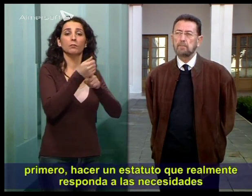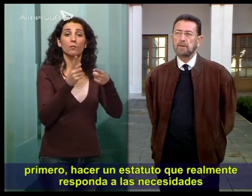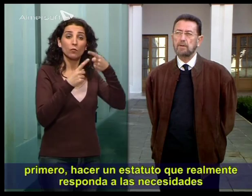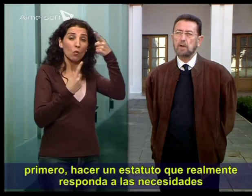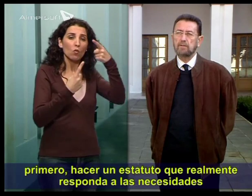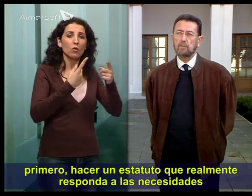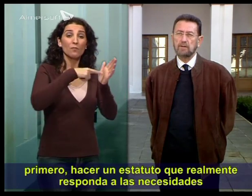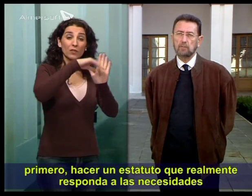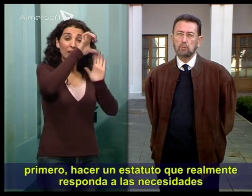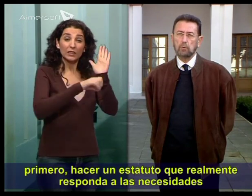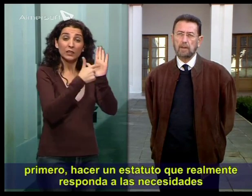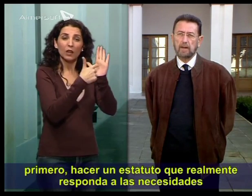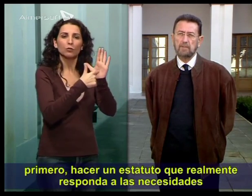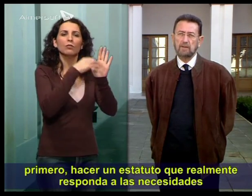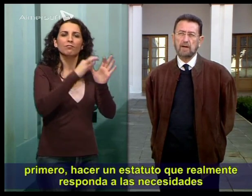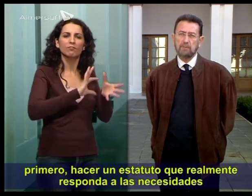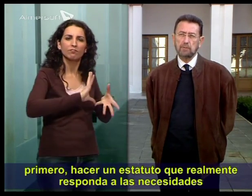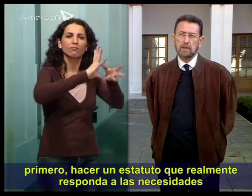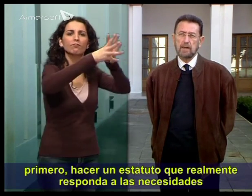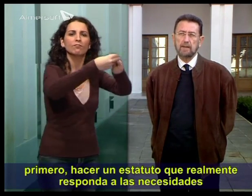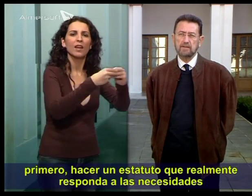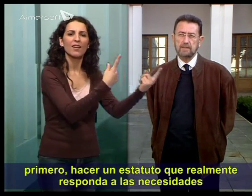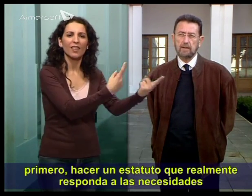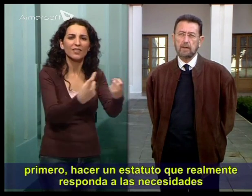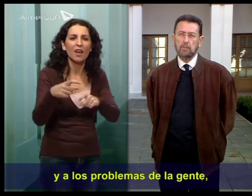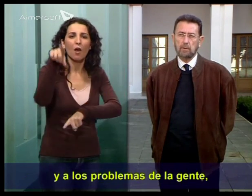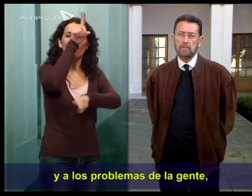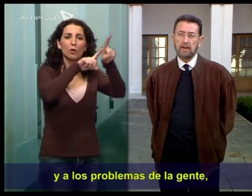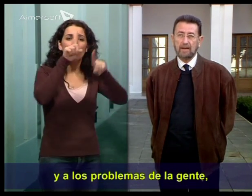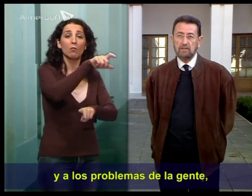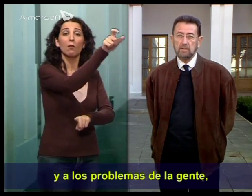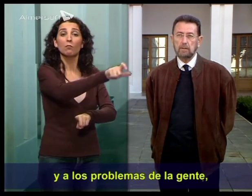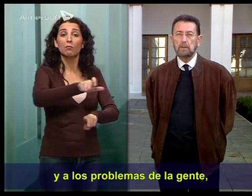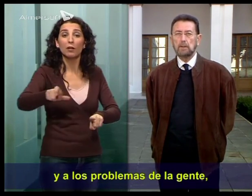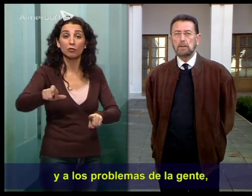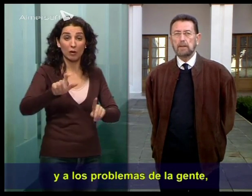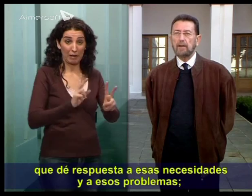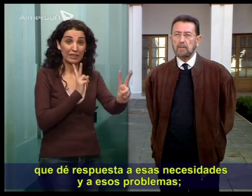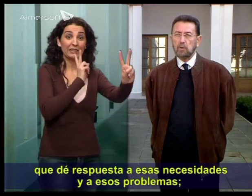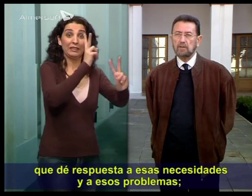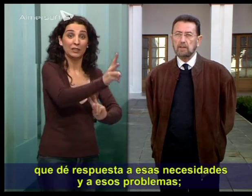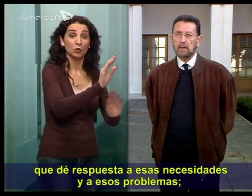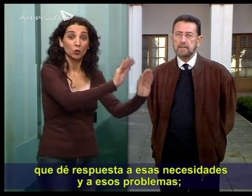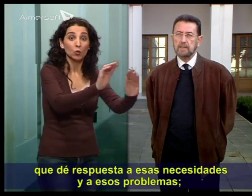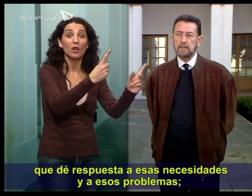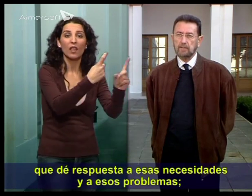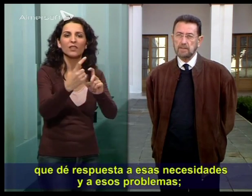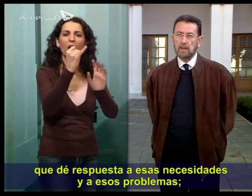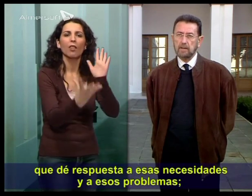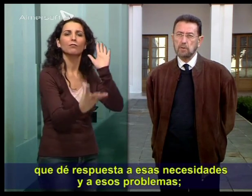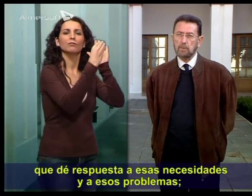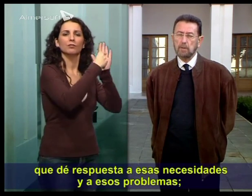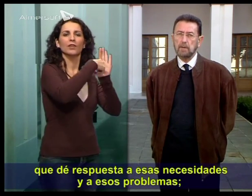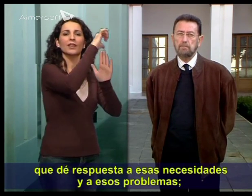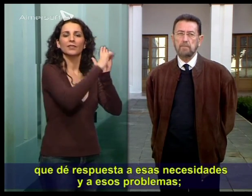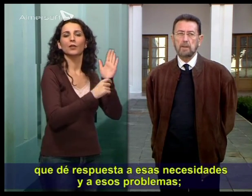¿no? Primero, hacer un estatuto que realmente responda a las necesidades y a los problemas de la gente, que dé respuesta a esas